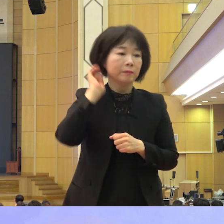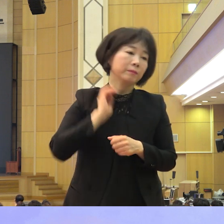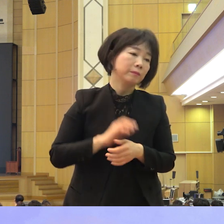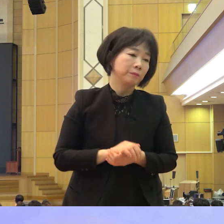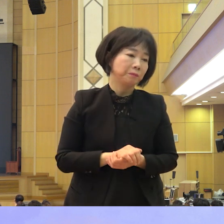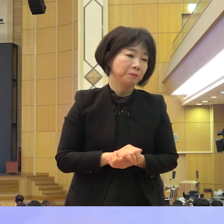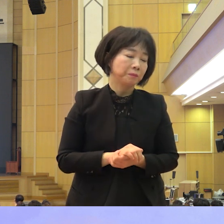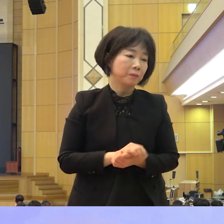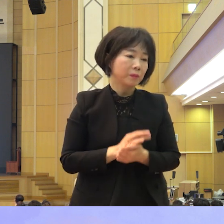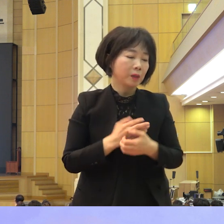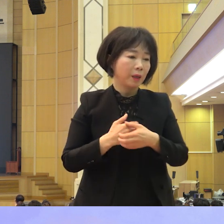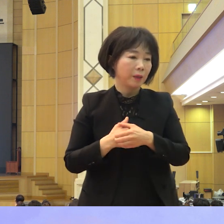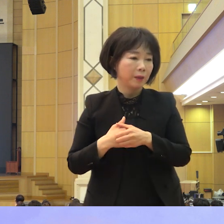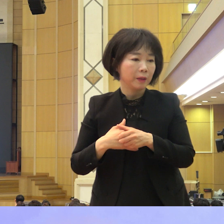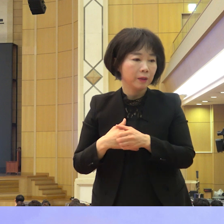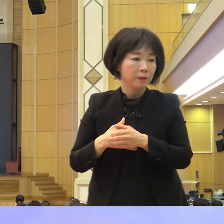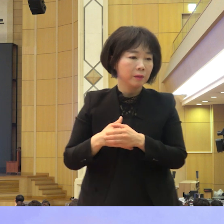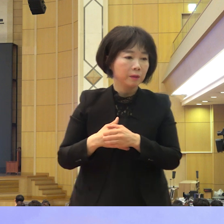252페이지입니다.